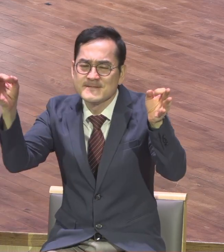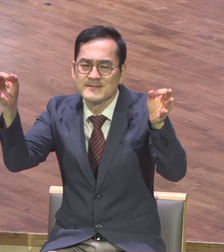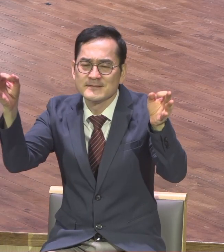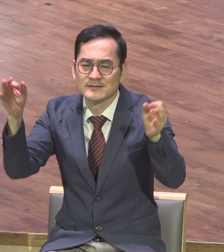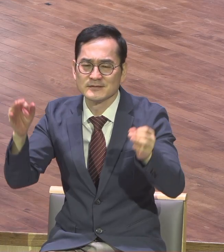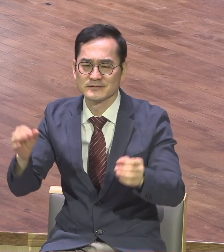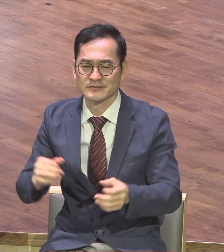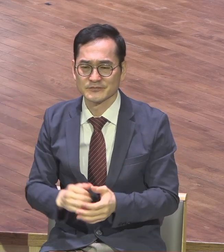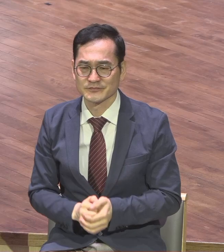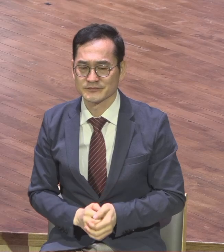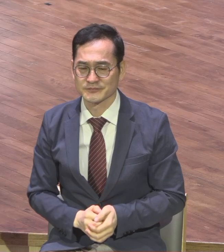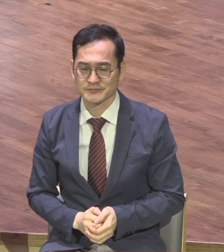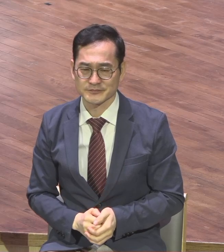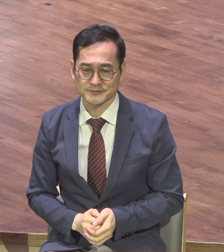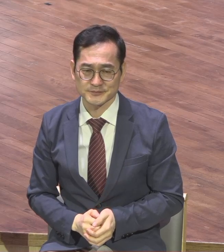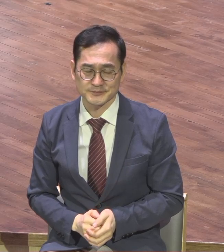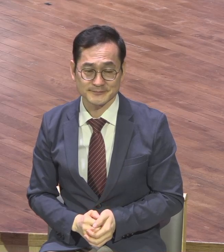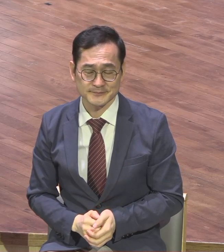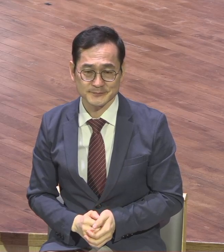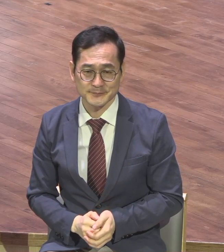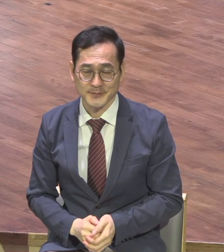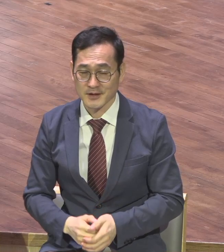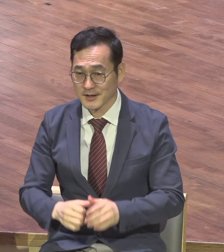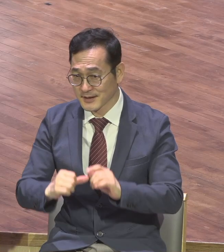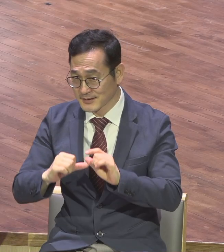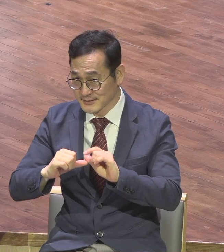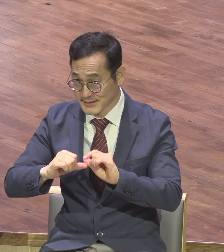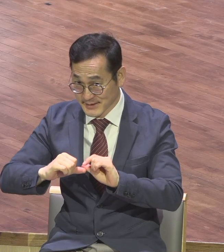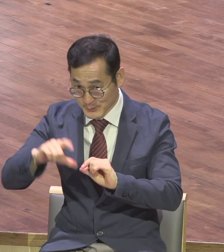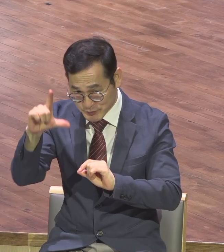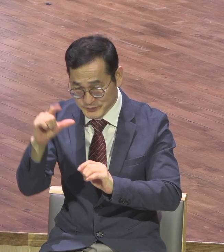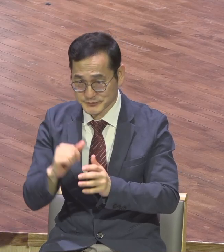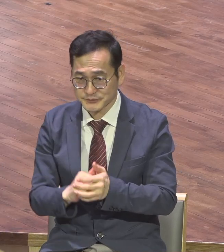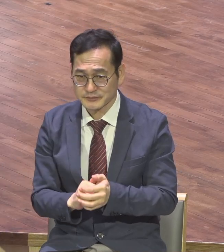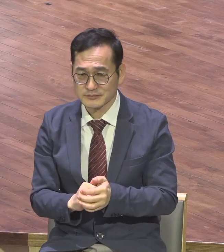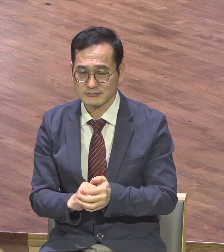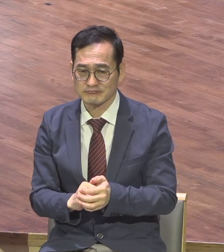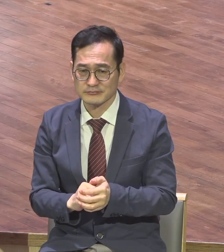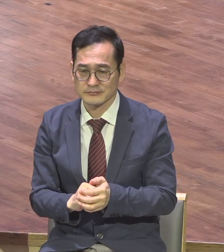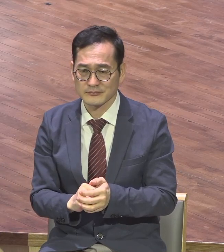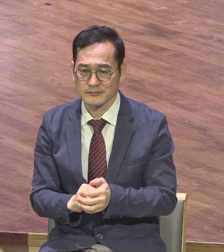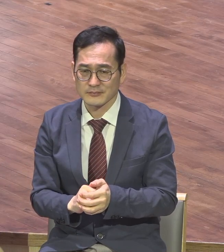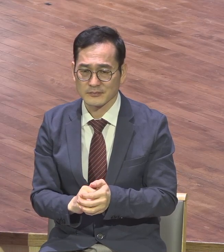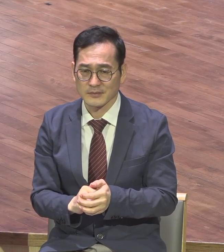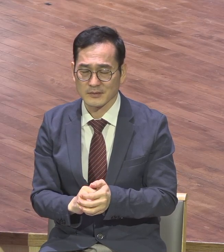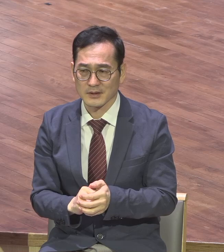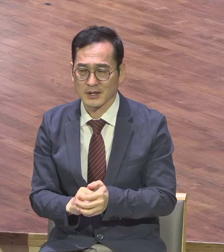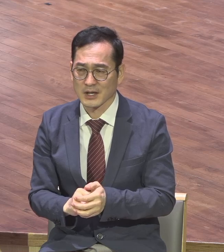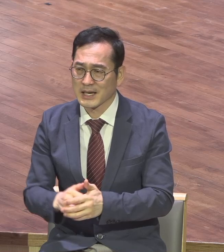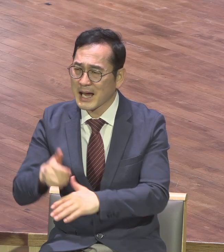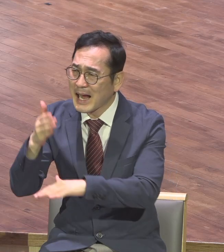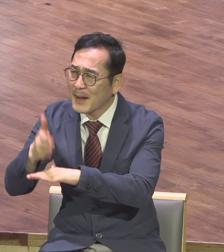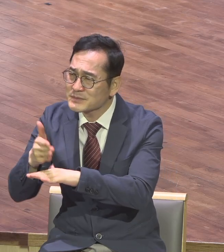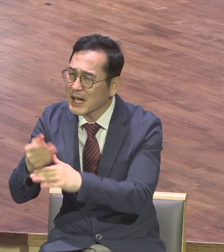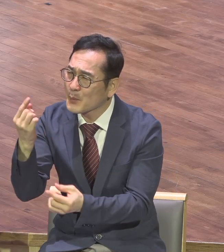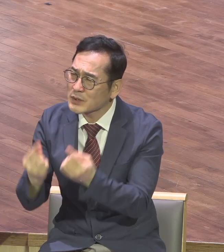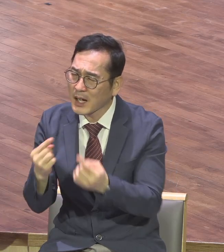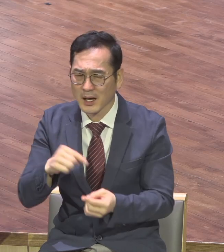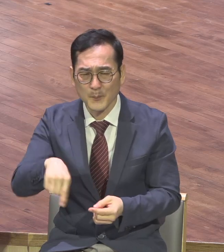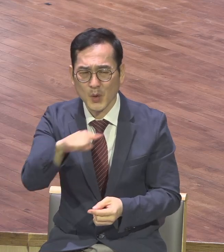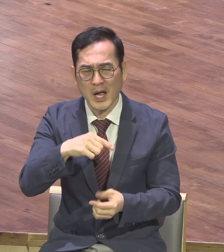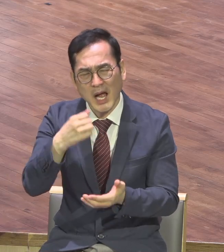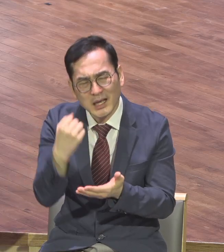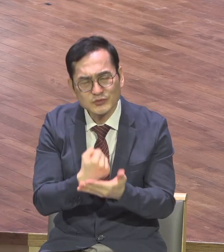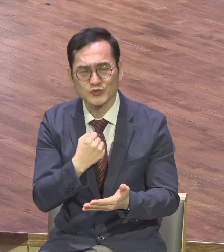있는 말이지요. 많은 기도가 감사하는 환호성 기도보다도 뭔가